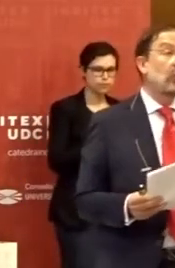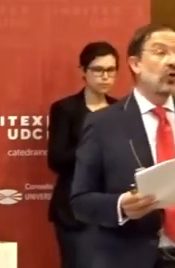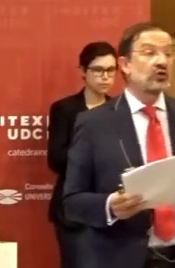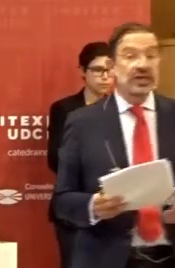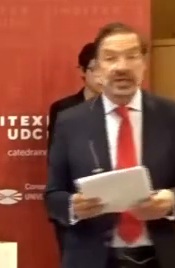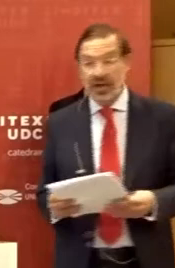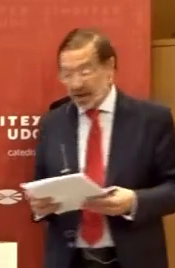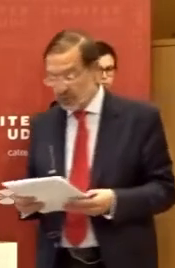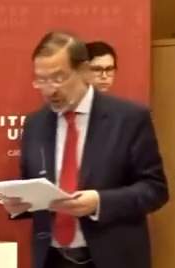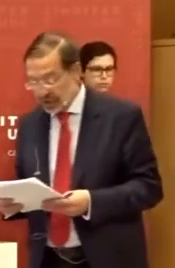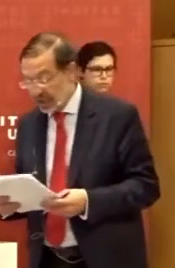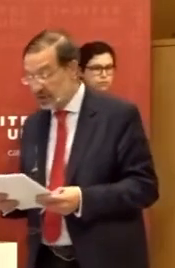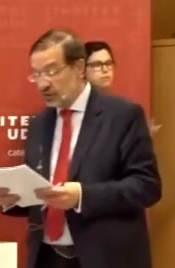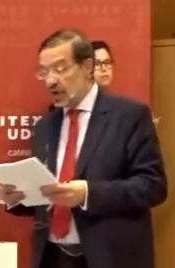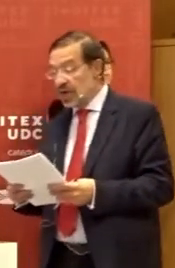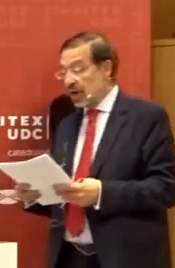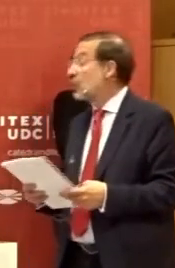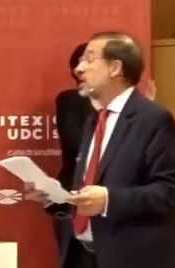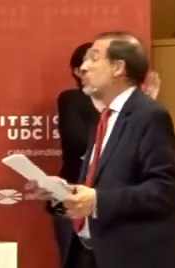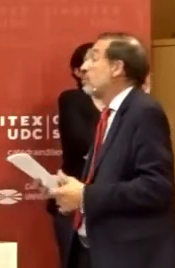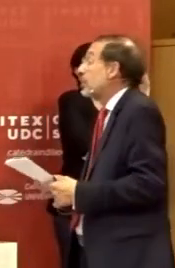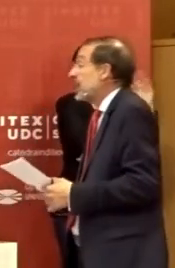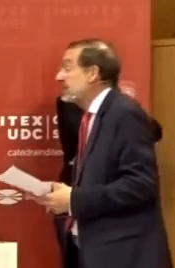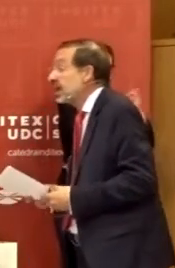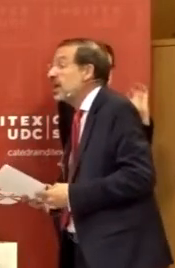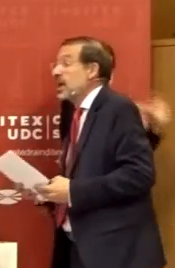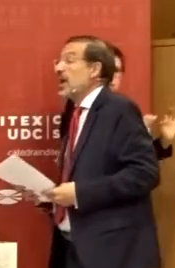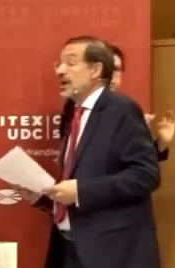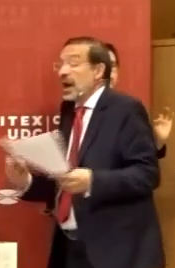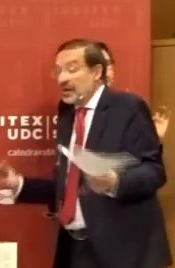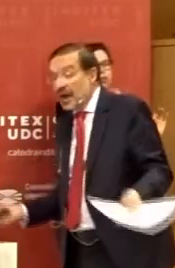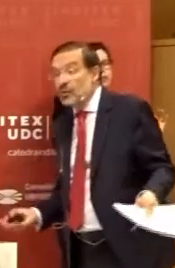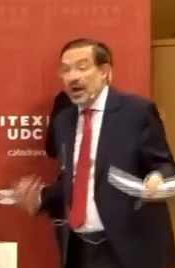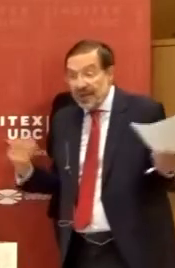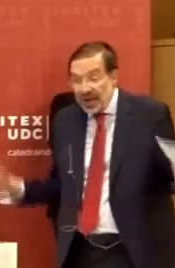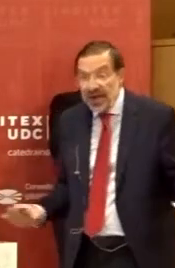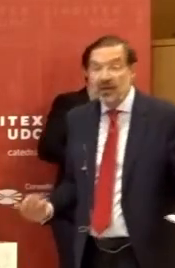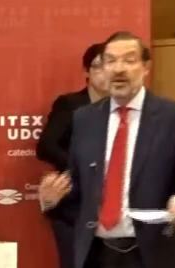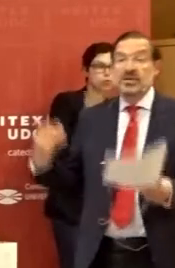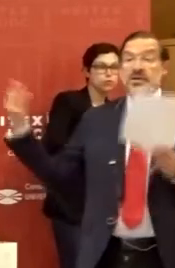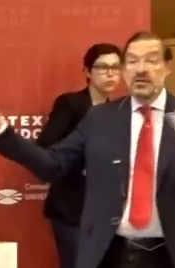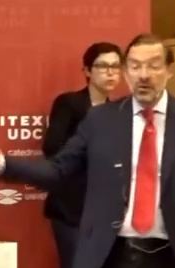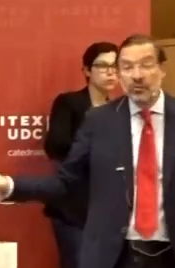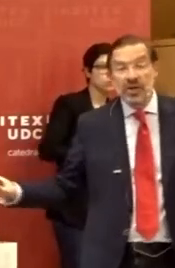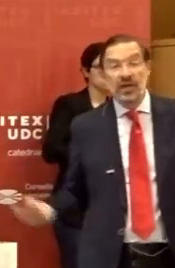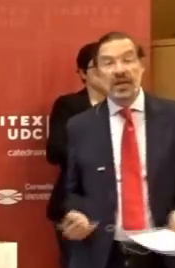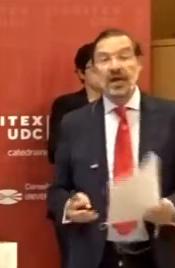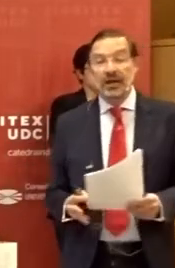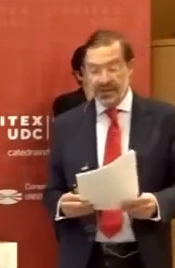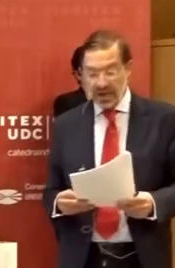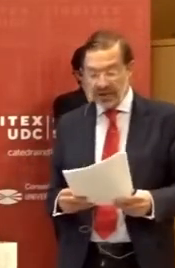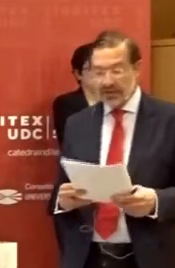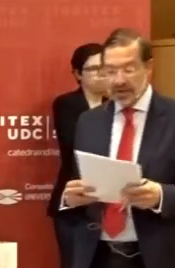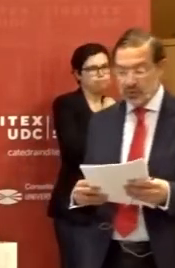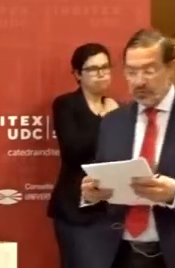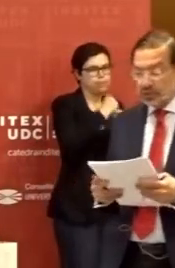no todo consiste en cambios legislativos. Creo que es muy importante realizar una tarea, y en ese sentido, pues la tarea que